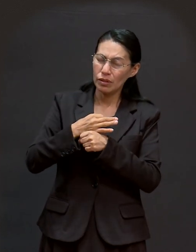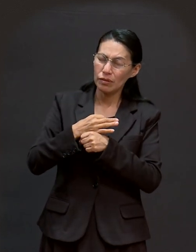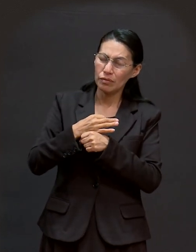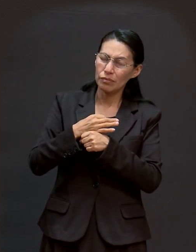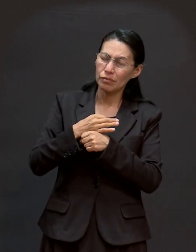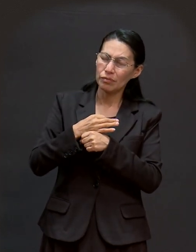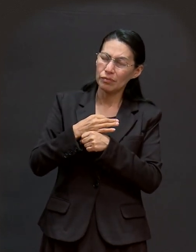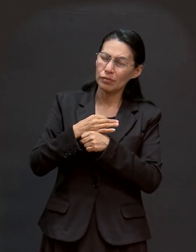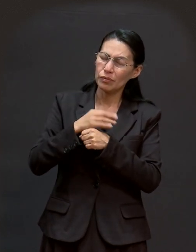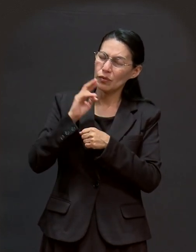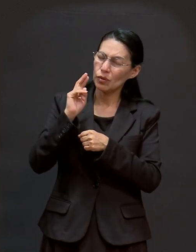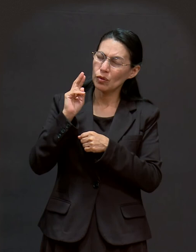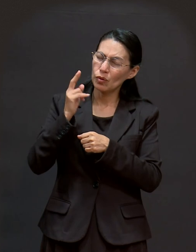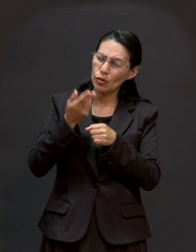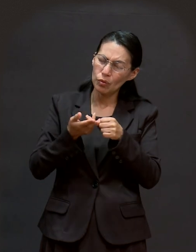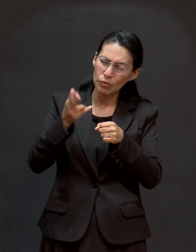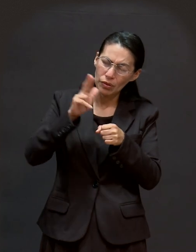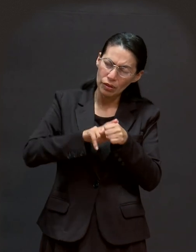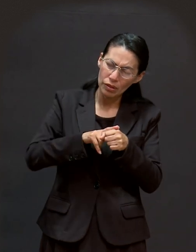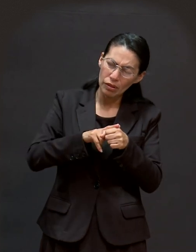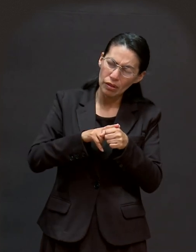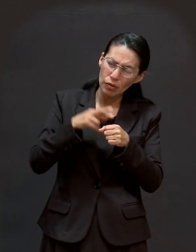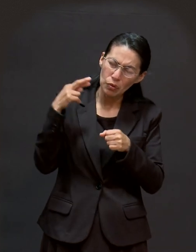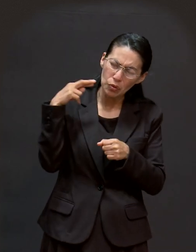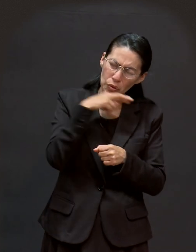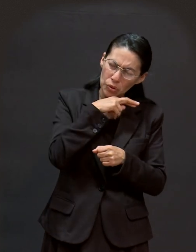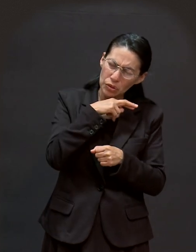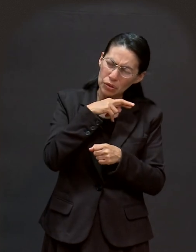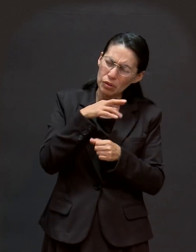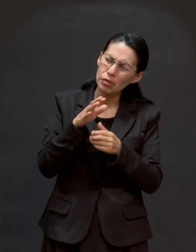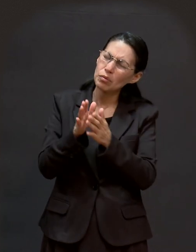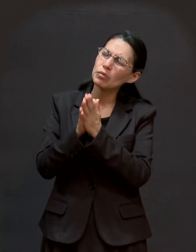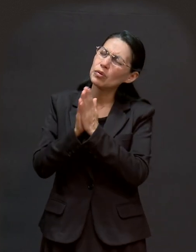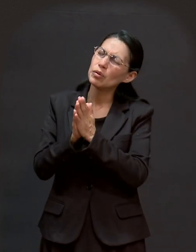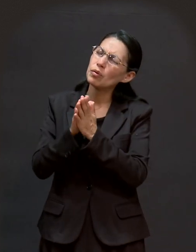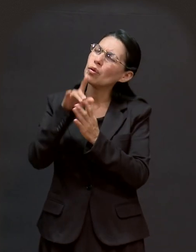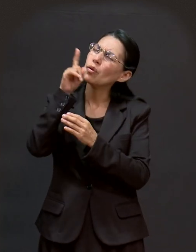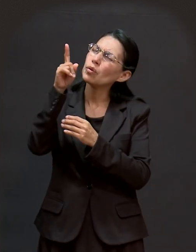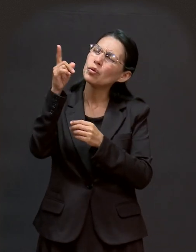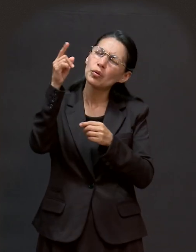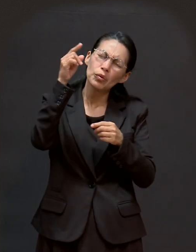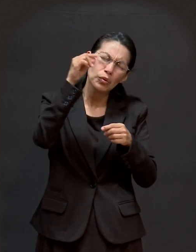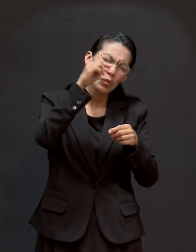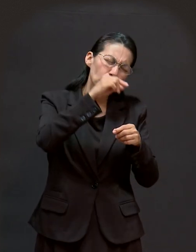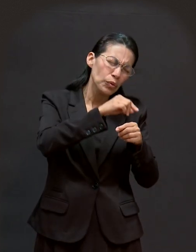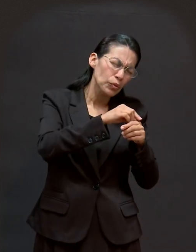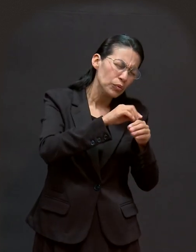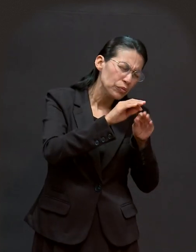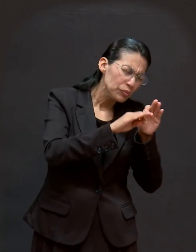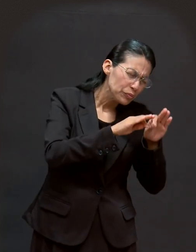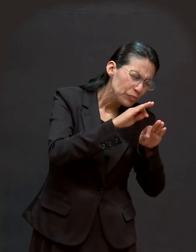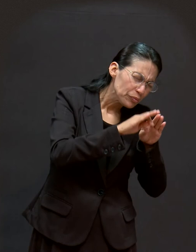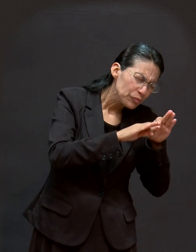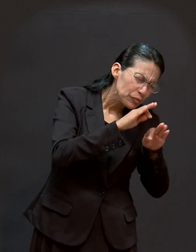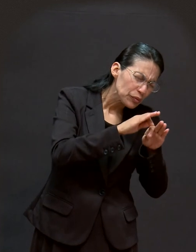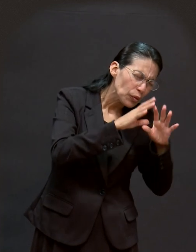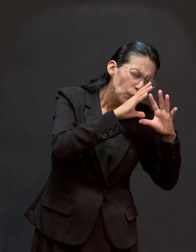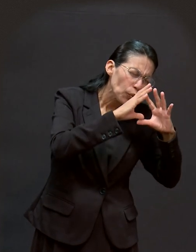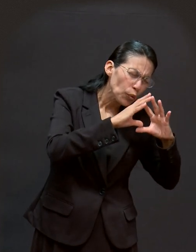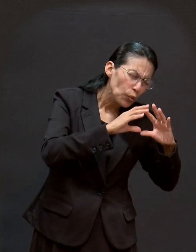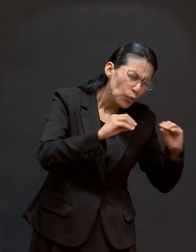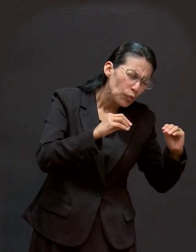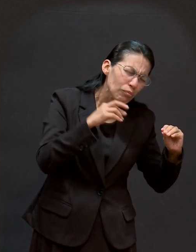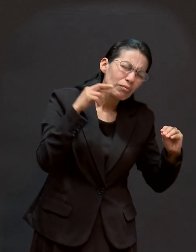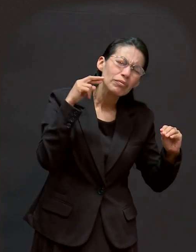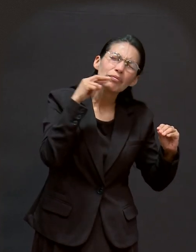tú conoces su salud conoce su cuerpo señor permite obrar en ella y permite que pueda estar bien